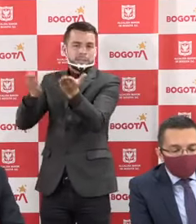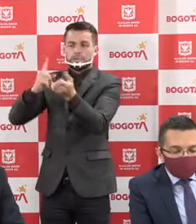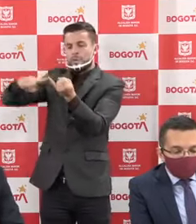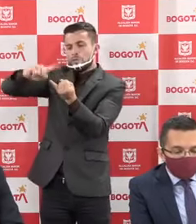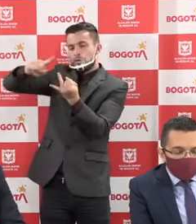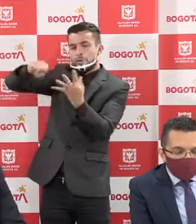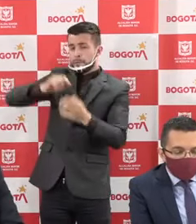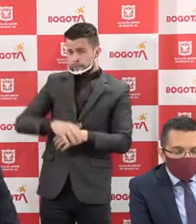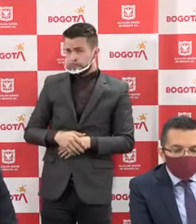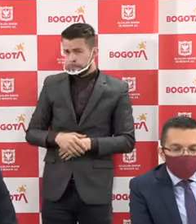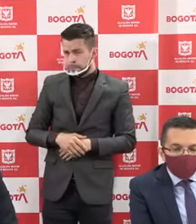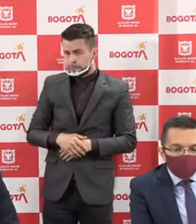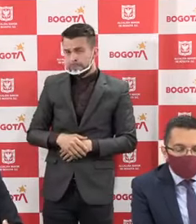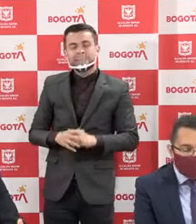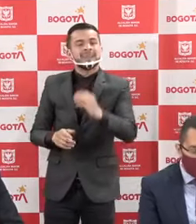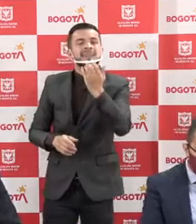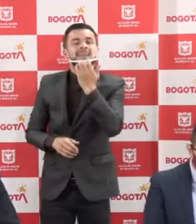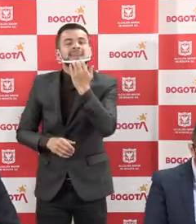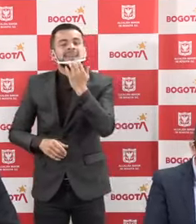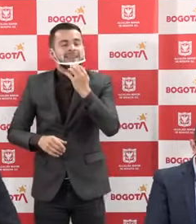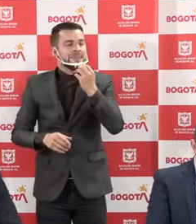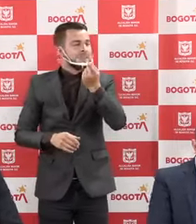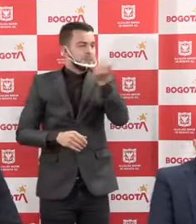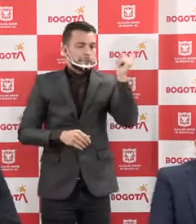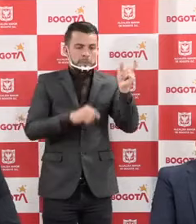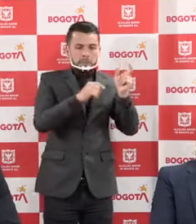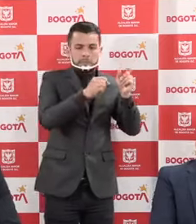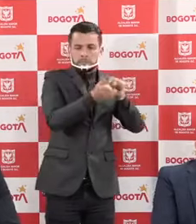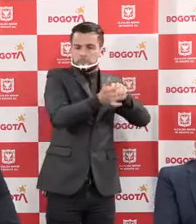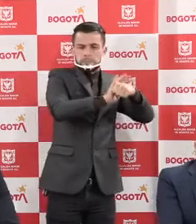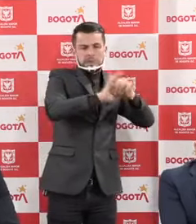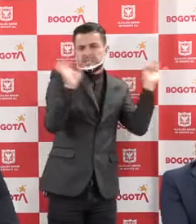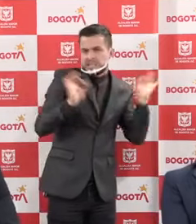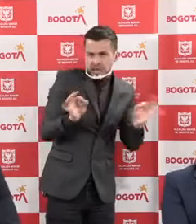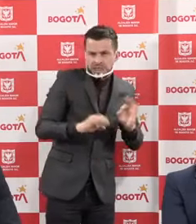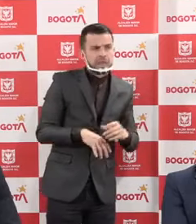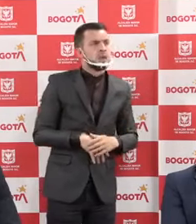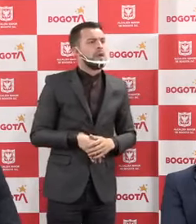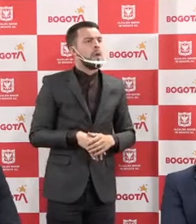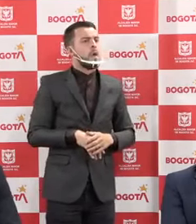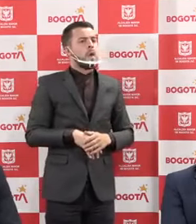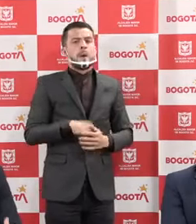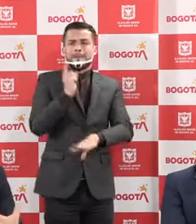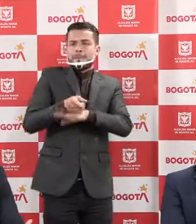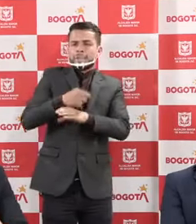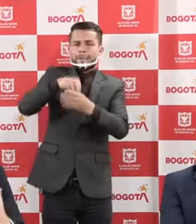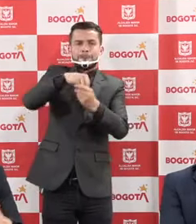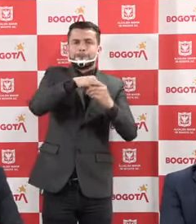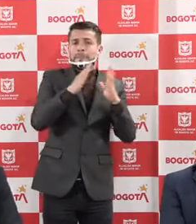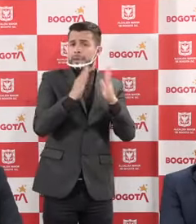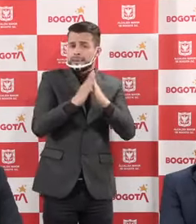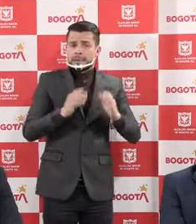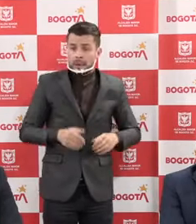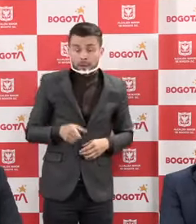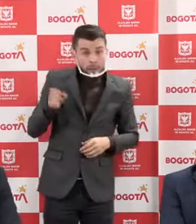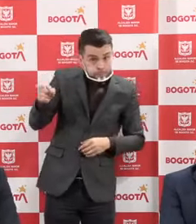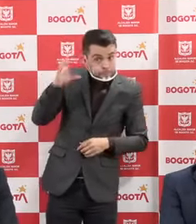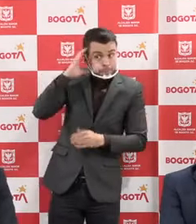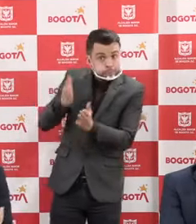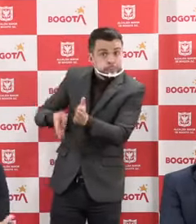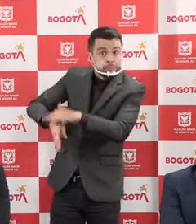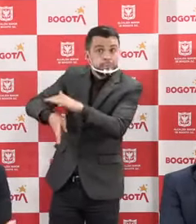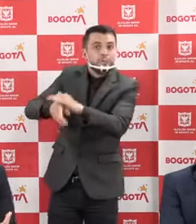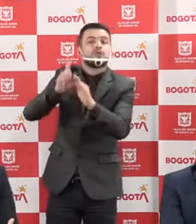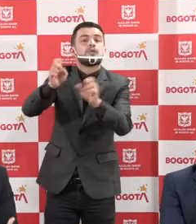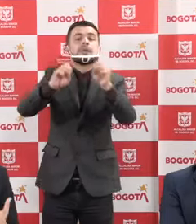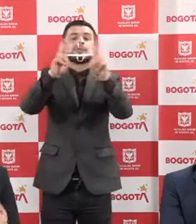restricciones por la posibilidad de trabajar de manera remota por la naturaleza de la actividad económica pudieron seguir funcionando y por eso